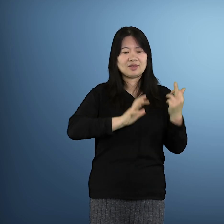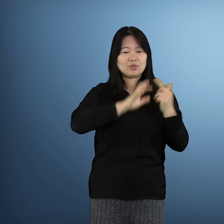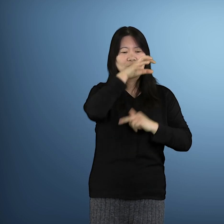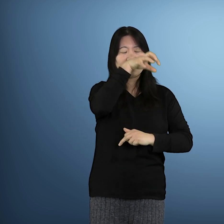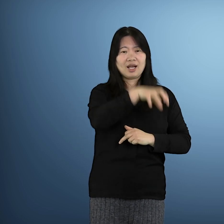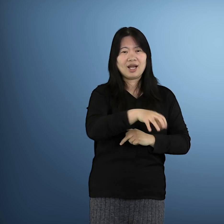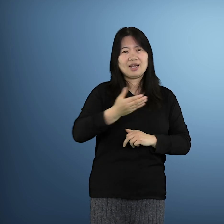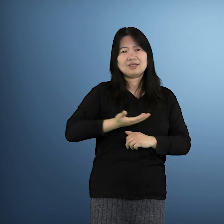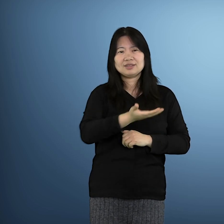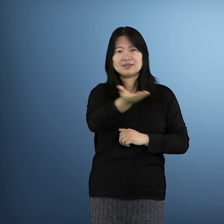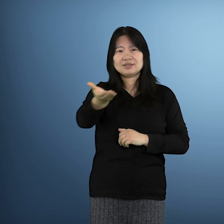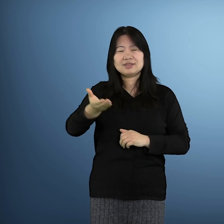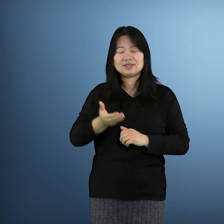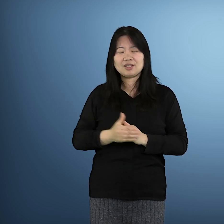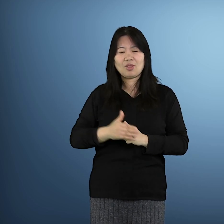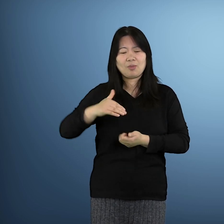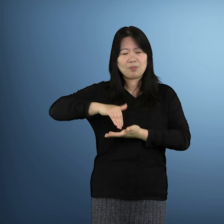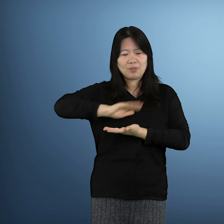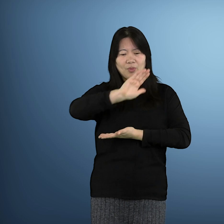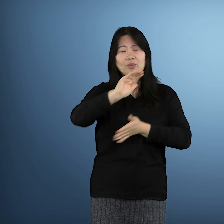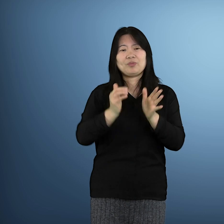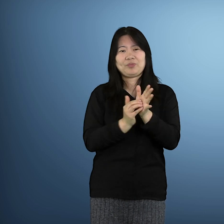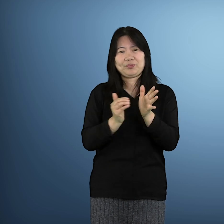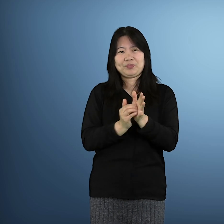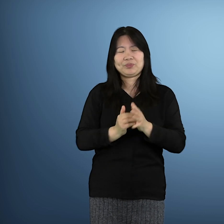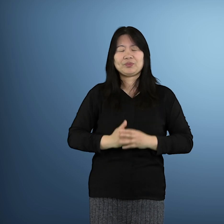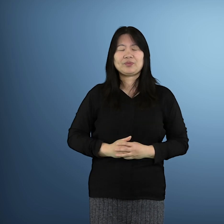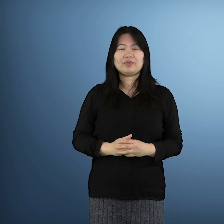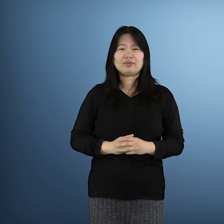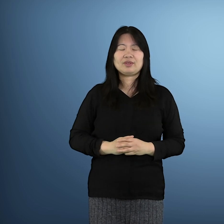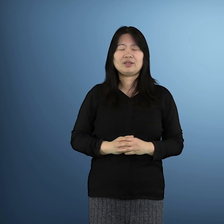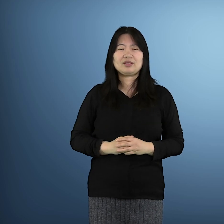동산에서 그들을 내보내요. 이렇게